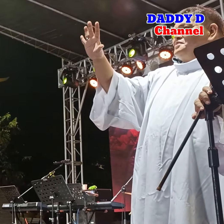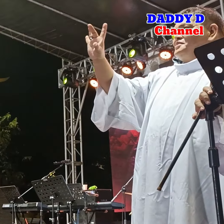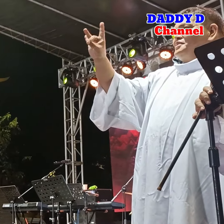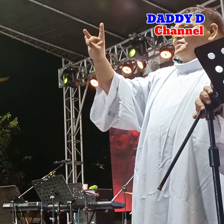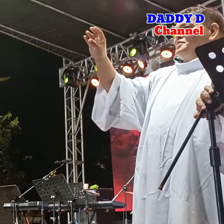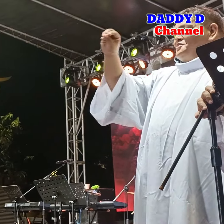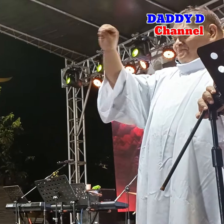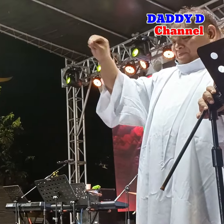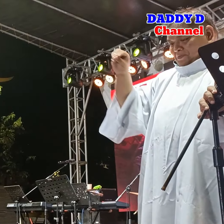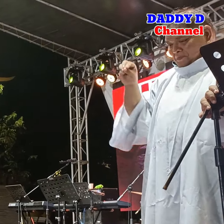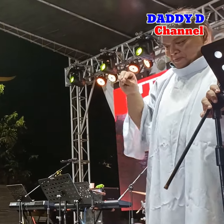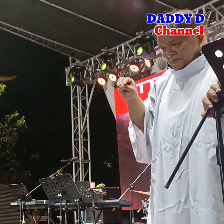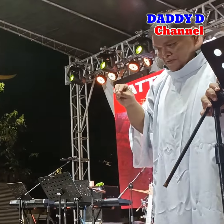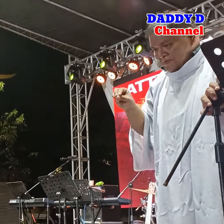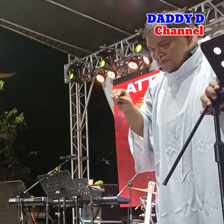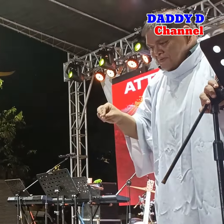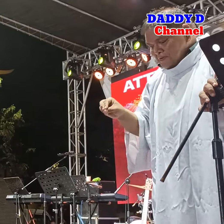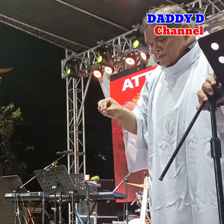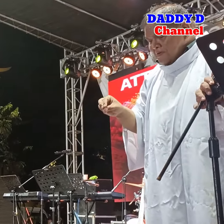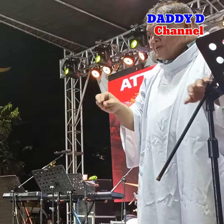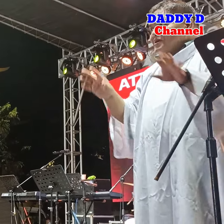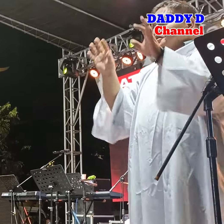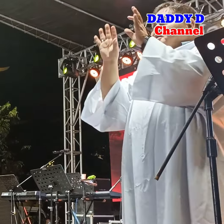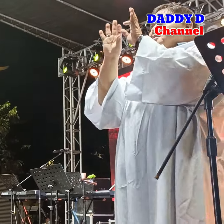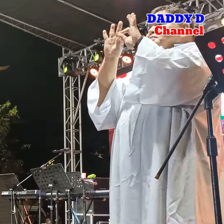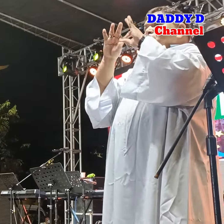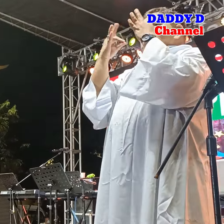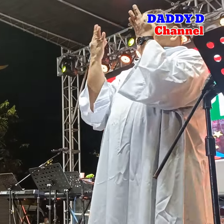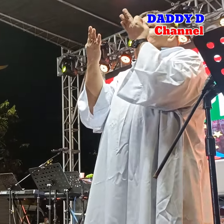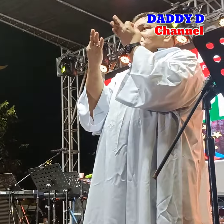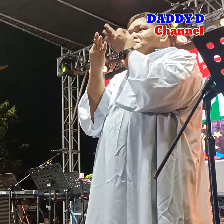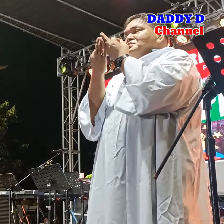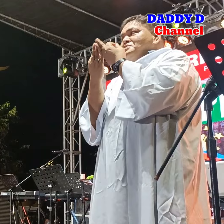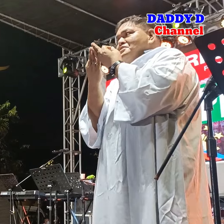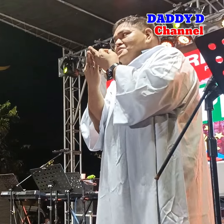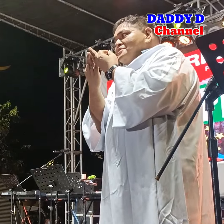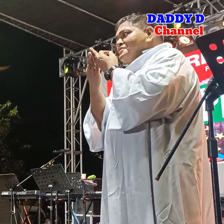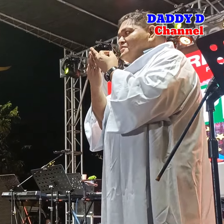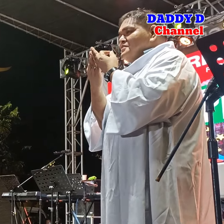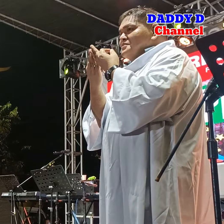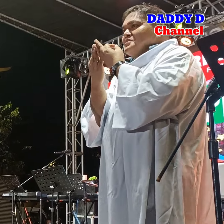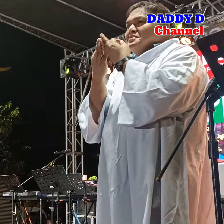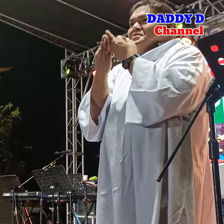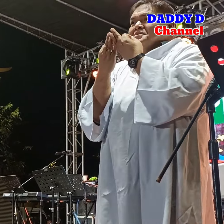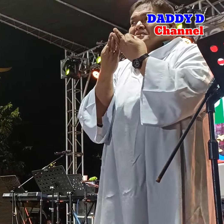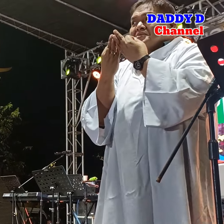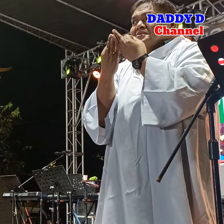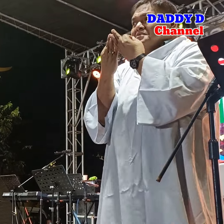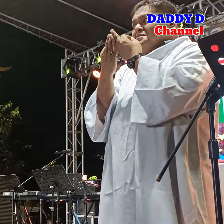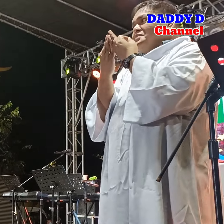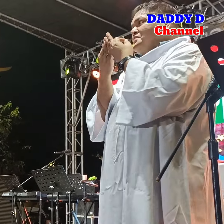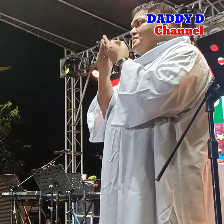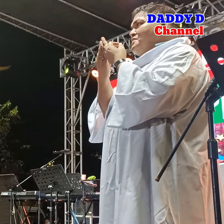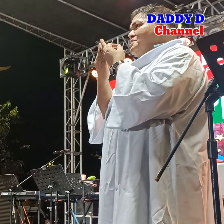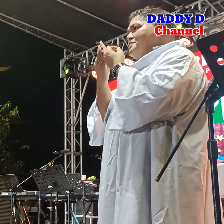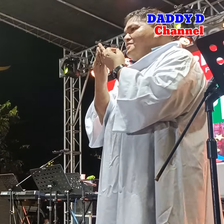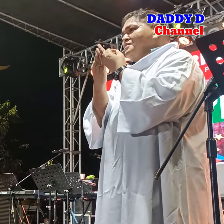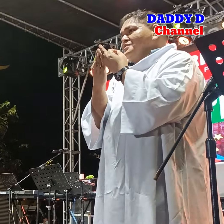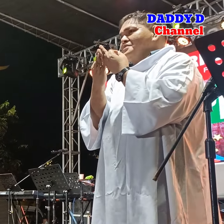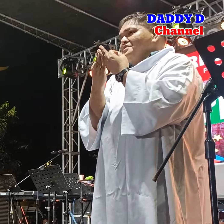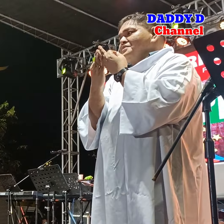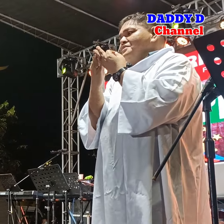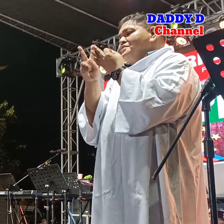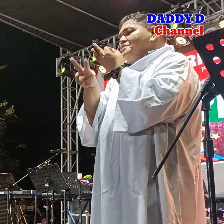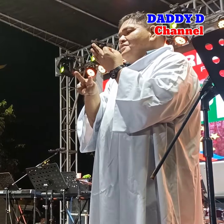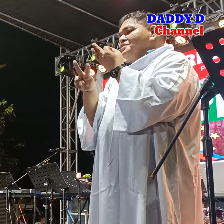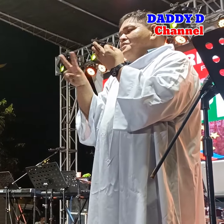58% ng pamilyang Pilipino, 26 million families, noong 2020,